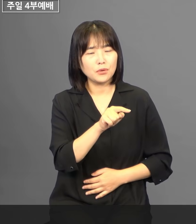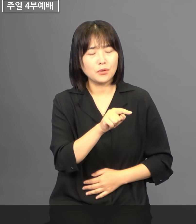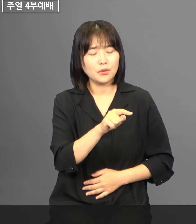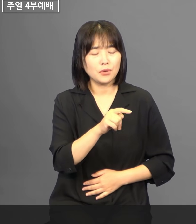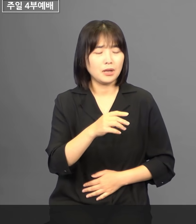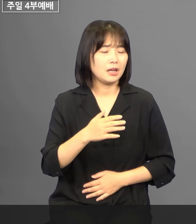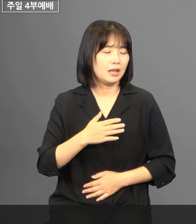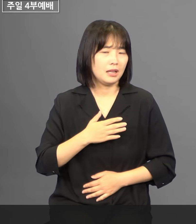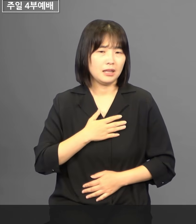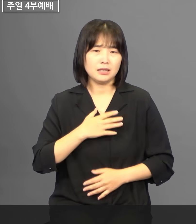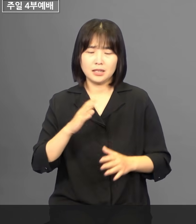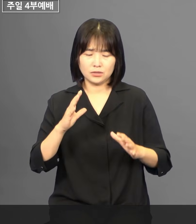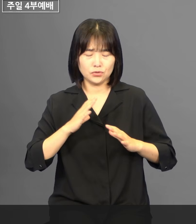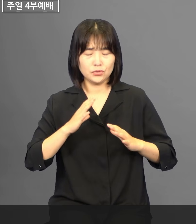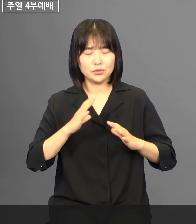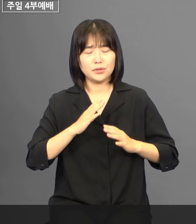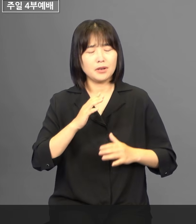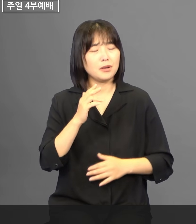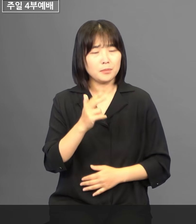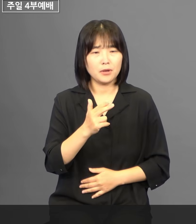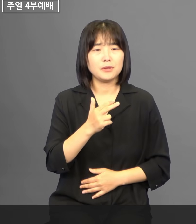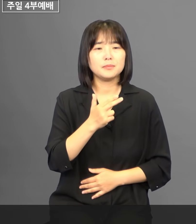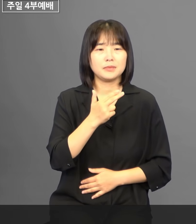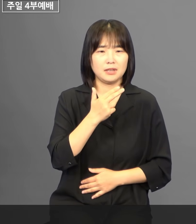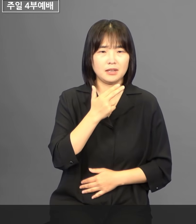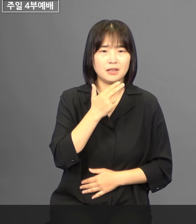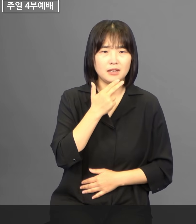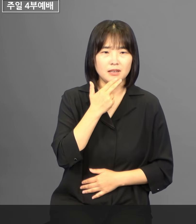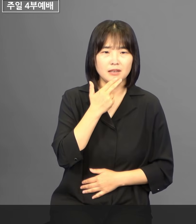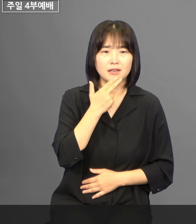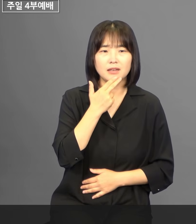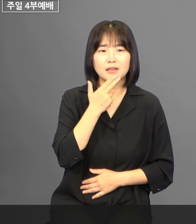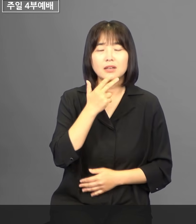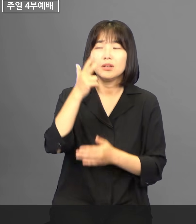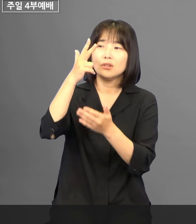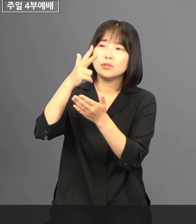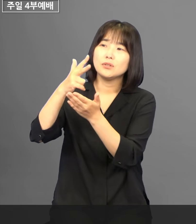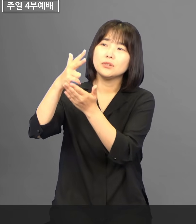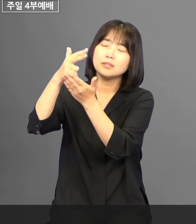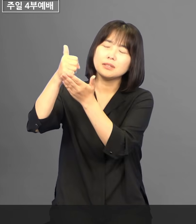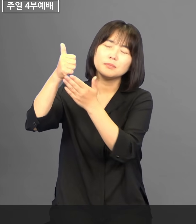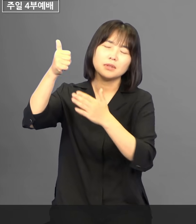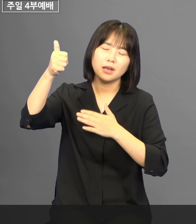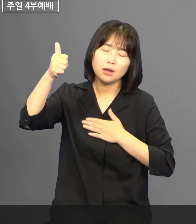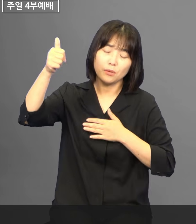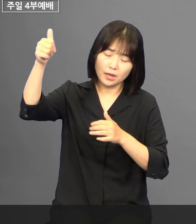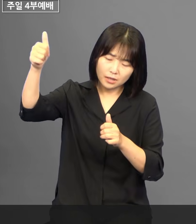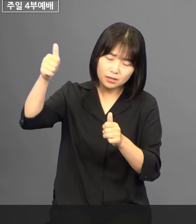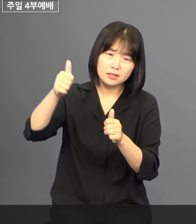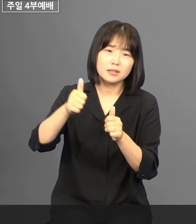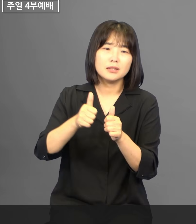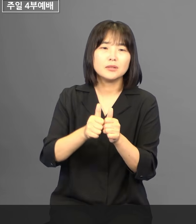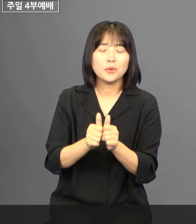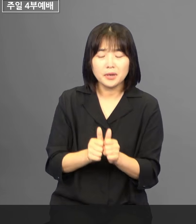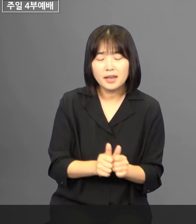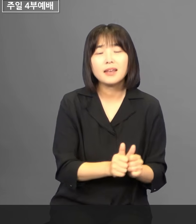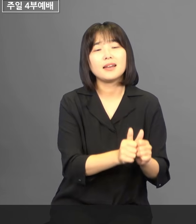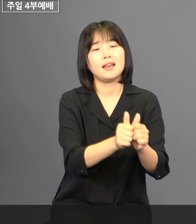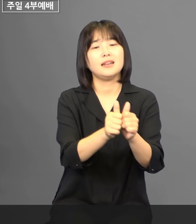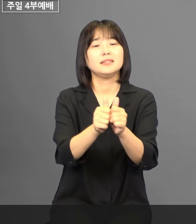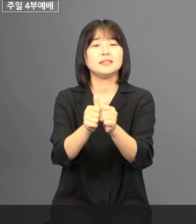골짜기도 나 두려움 없네 주님 나와